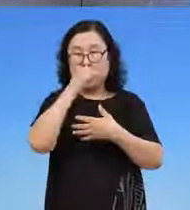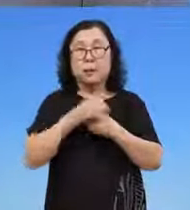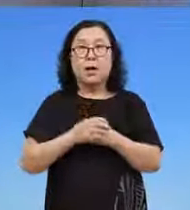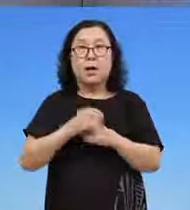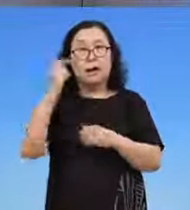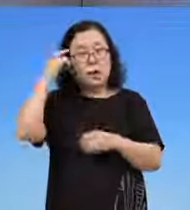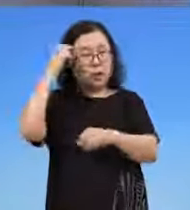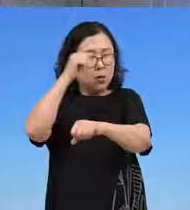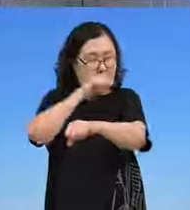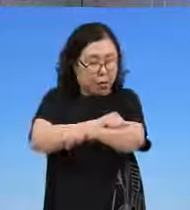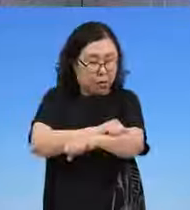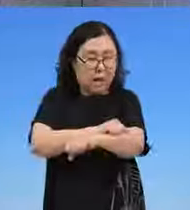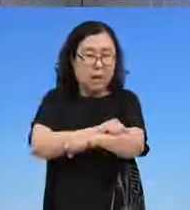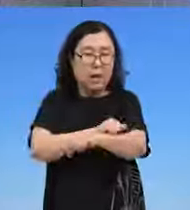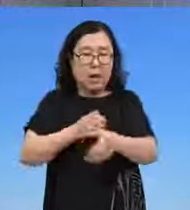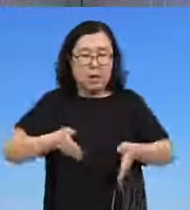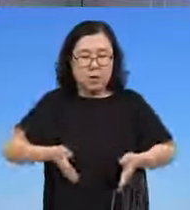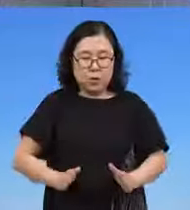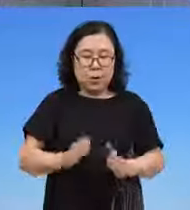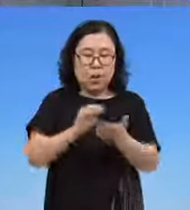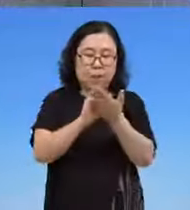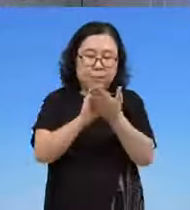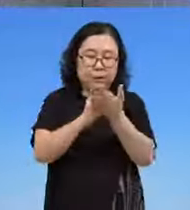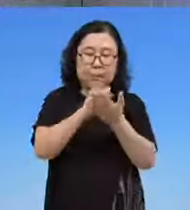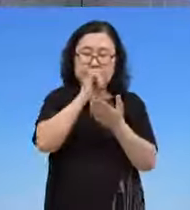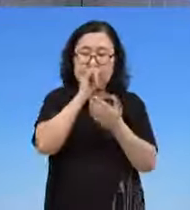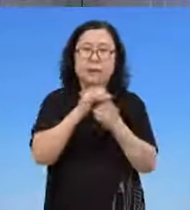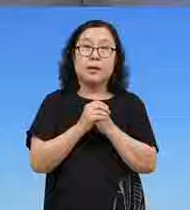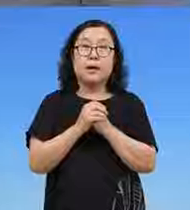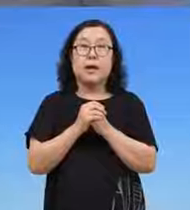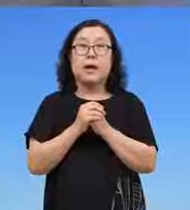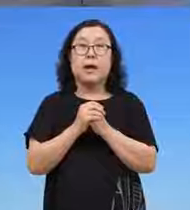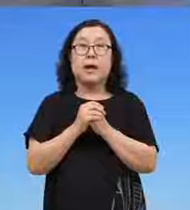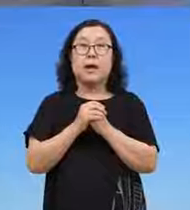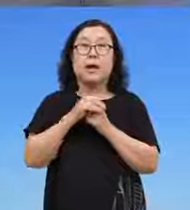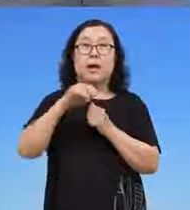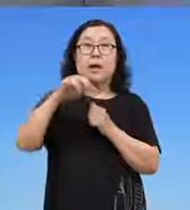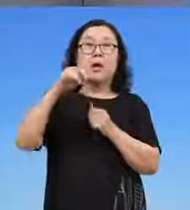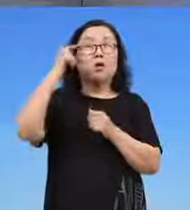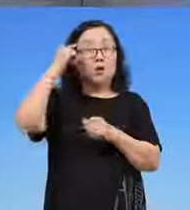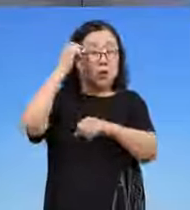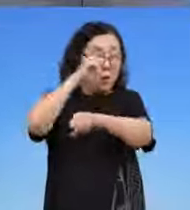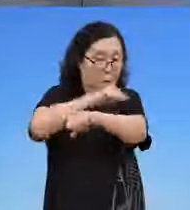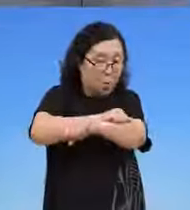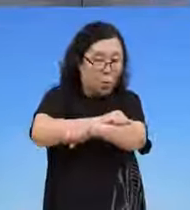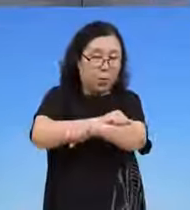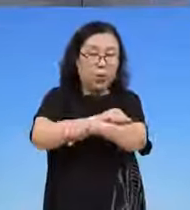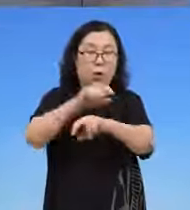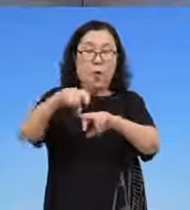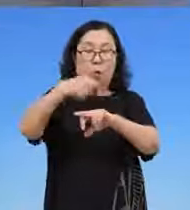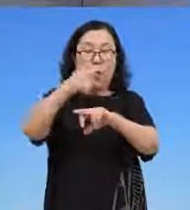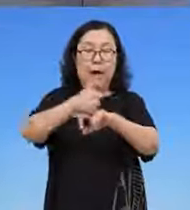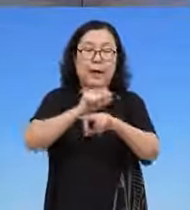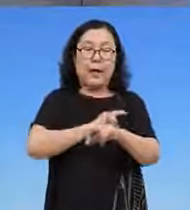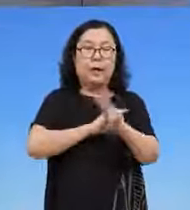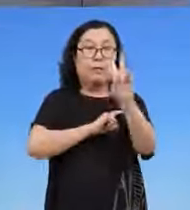있지만 솔로몬에게 치명적인 출생의 비밀이 있습니다. 그리고 또 솔로몬 이름이 2개라는 거 혹시 여러분